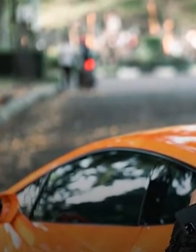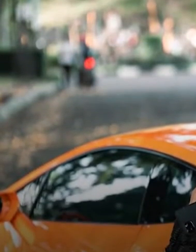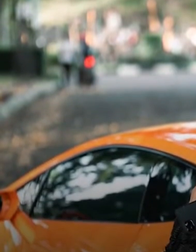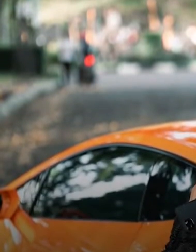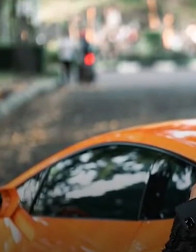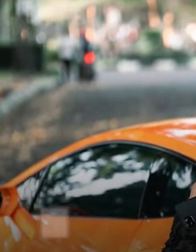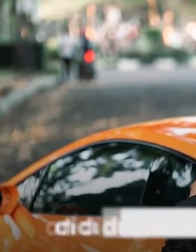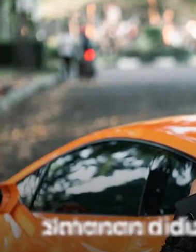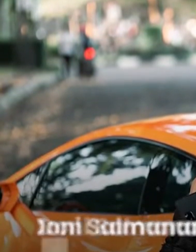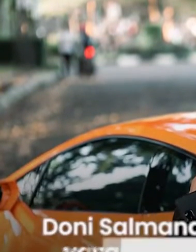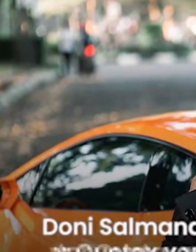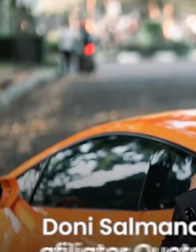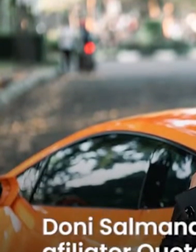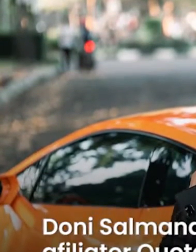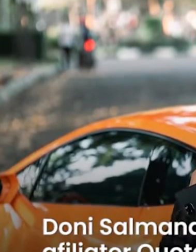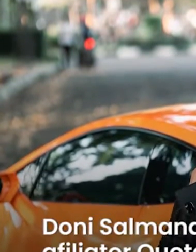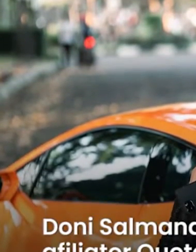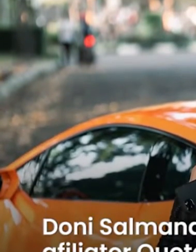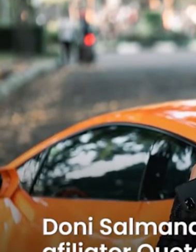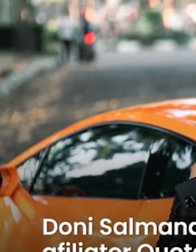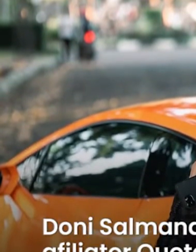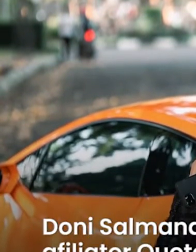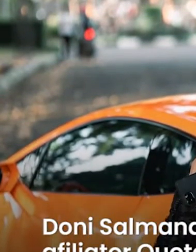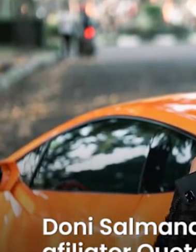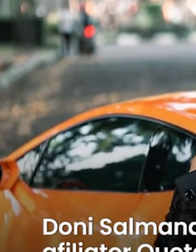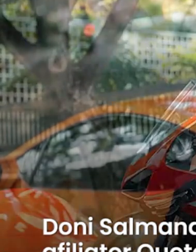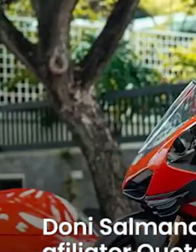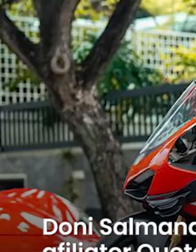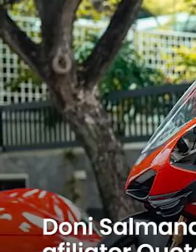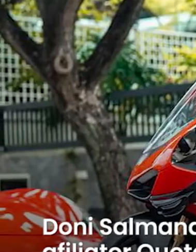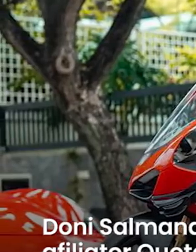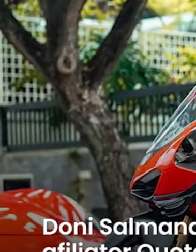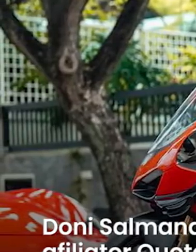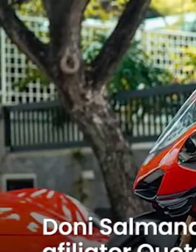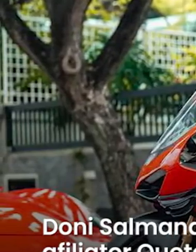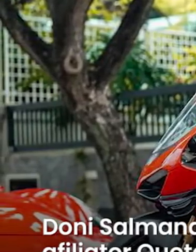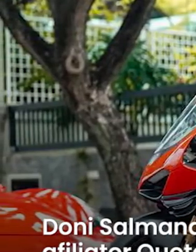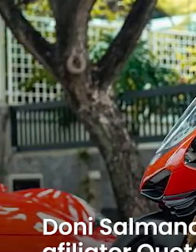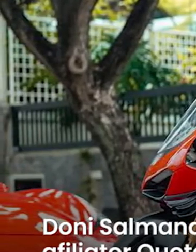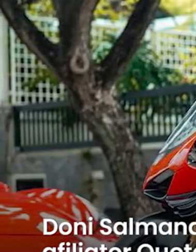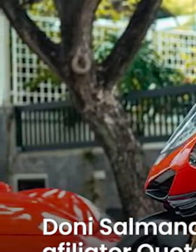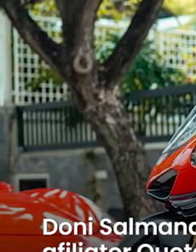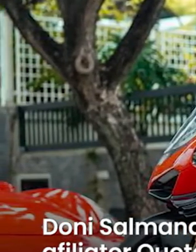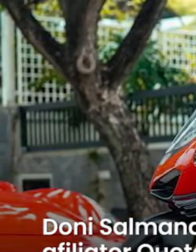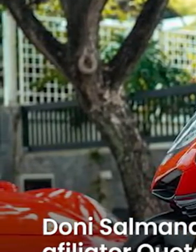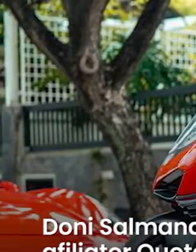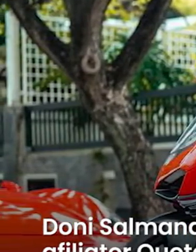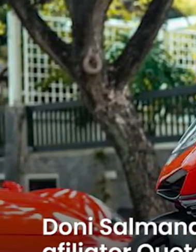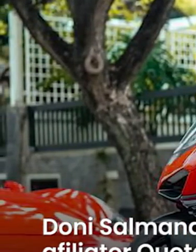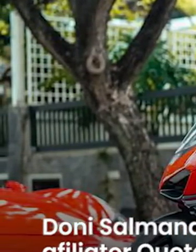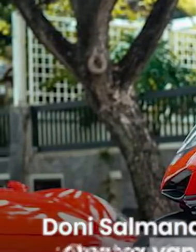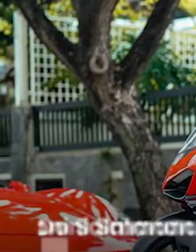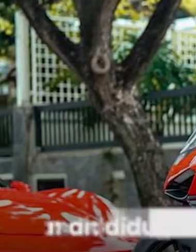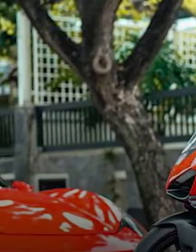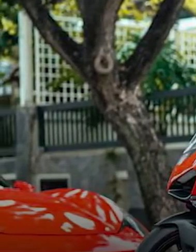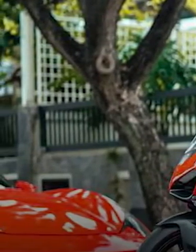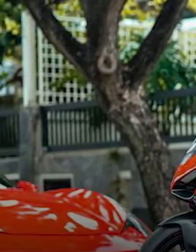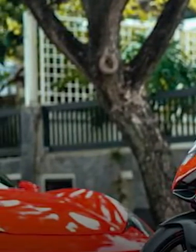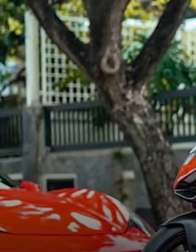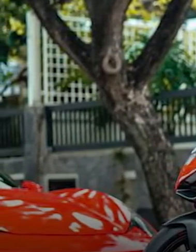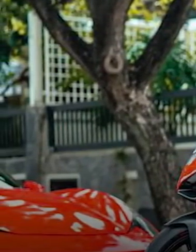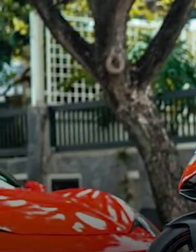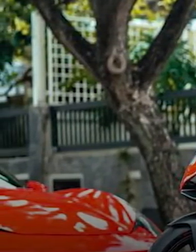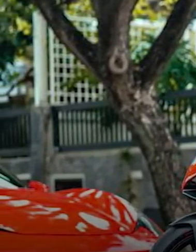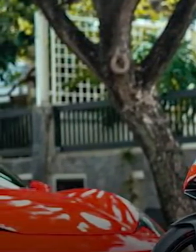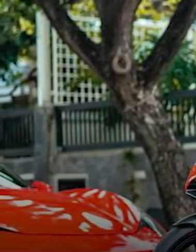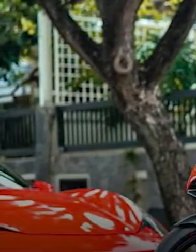ra Gatot menyampaikan terlapor disangka melanggar pasal terkait judi online hingga penyebaran berita bohong atau hoax pasal yang